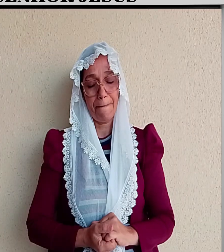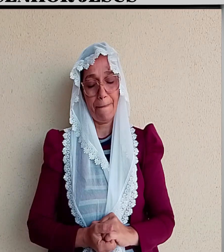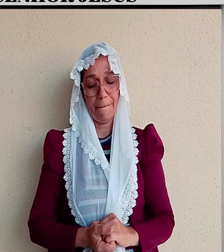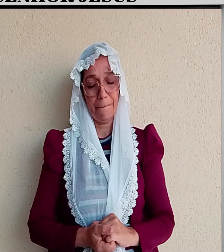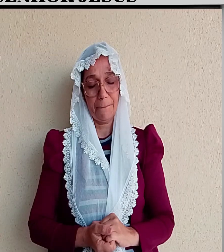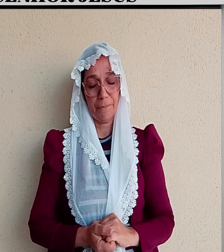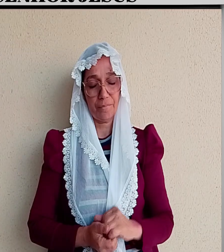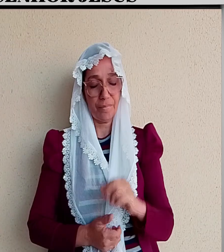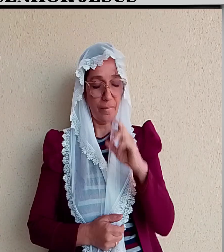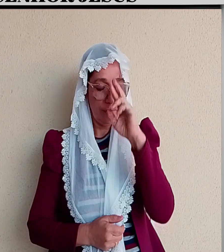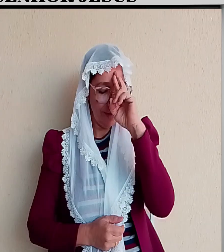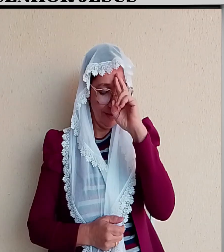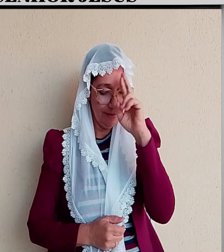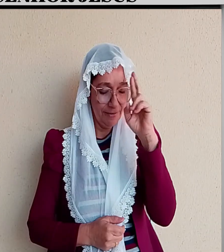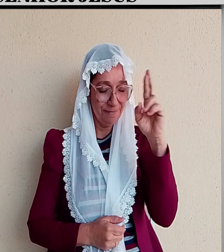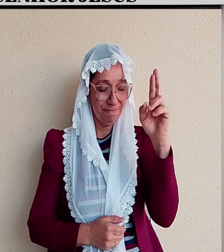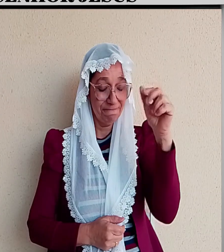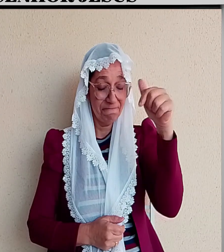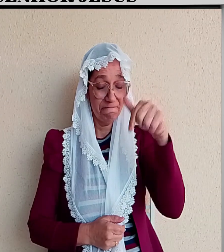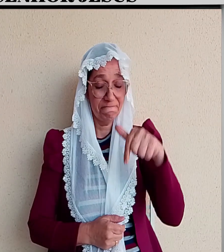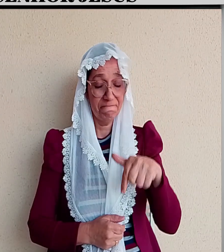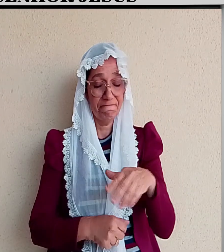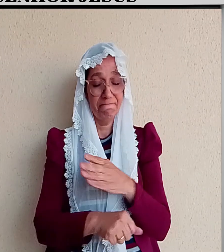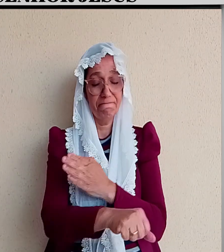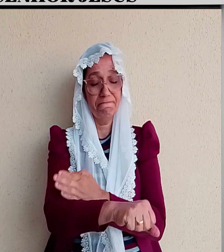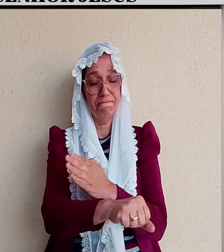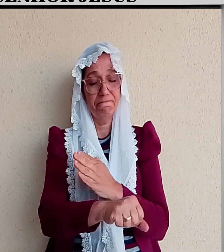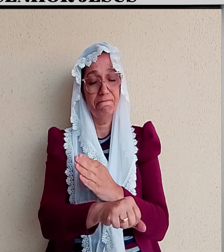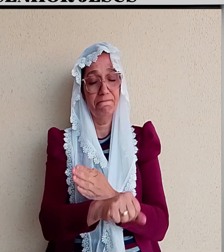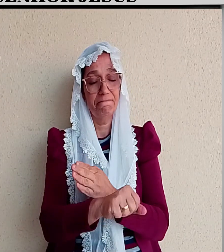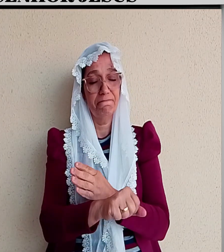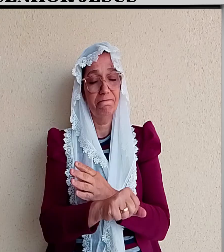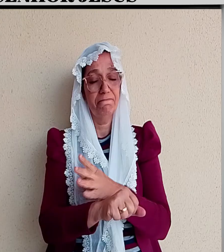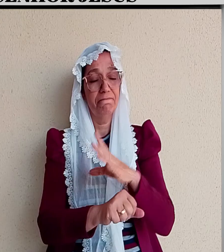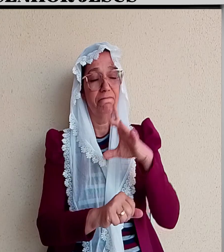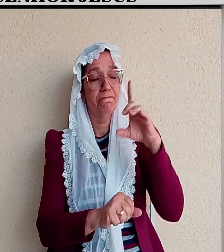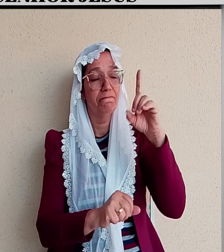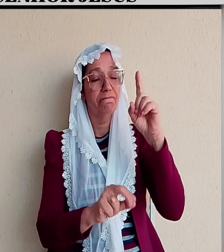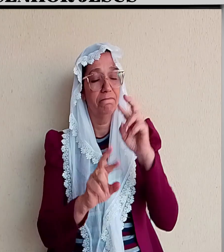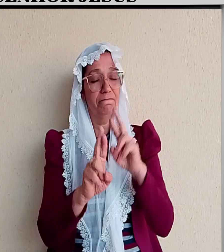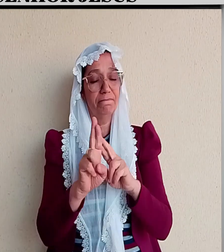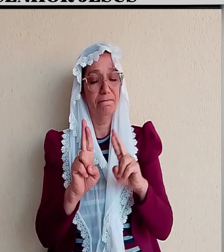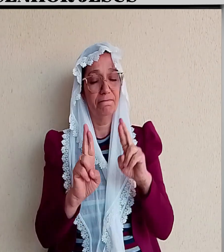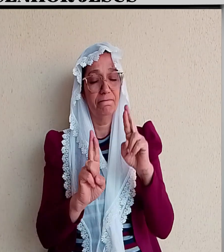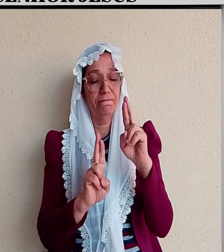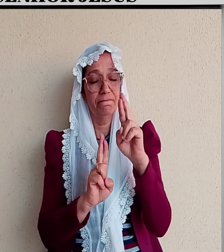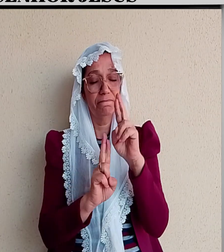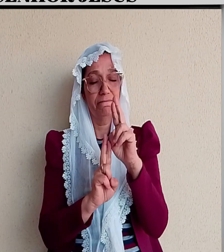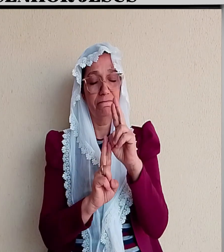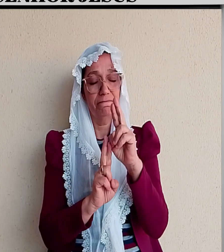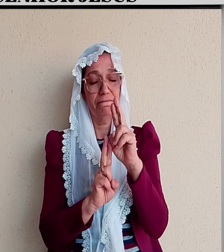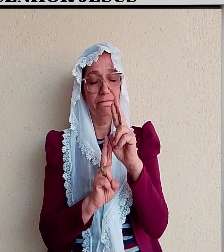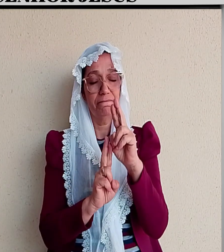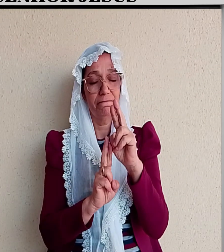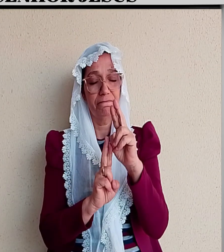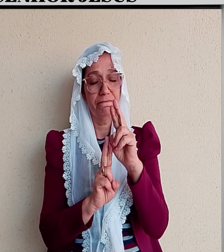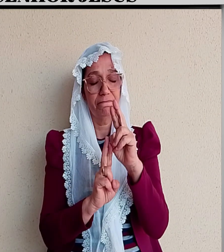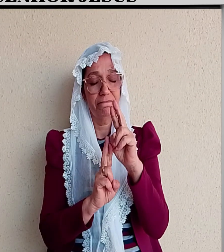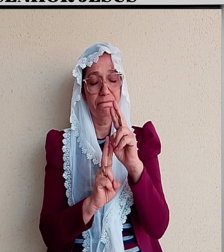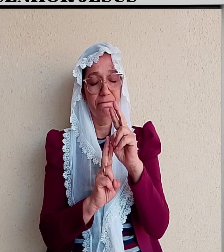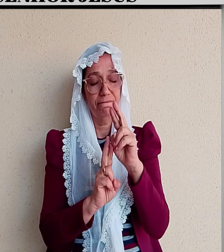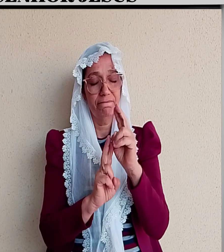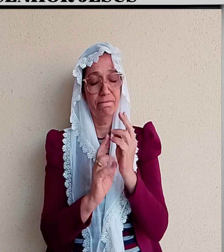Pai santo de misericórdia, Glória a Deus. glorioso Glória a de Deus. Israel. De toda a majestade. Toma em Tuas mãos, Senhor, todos os